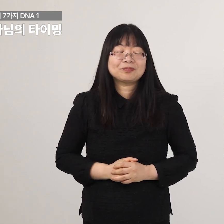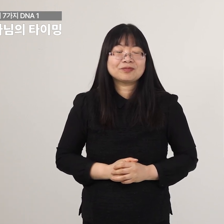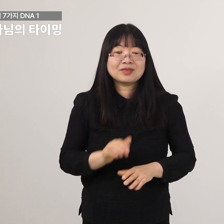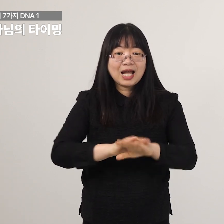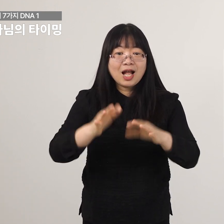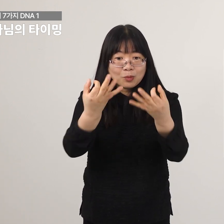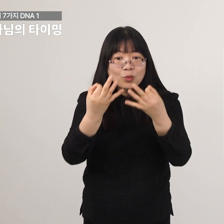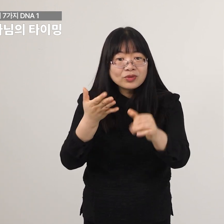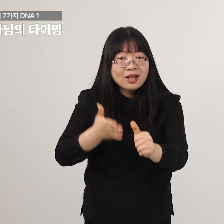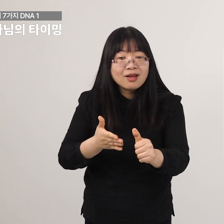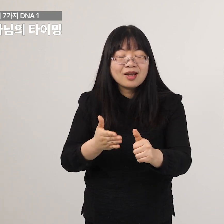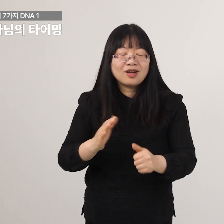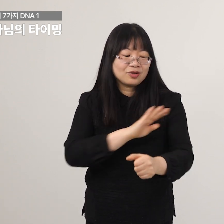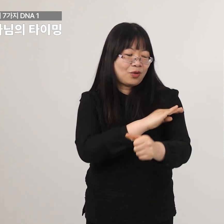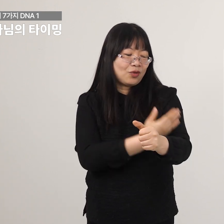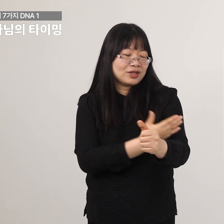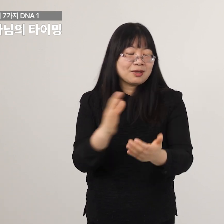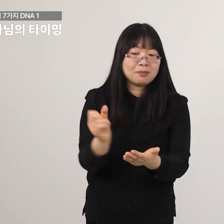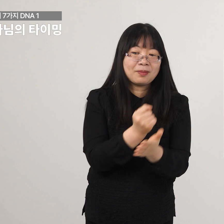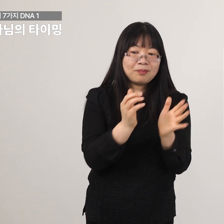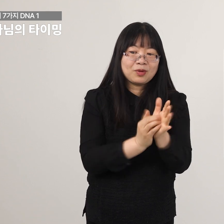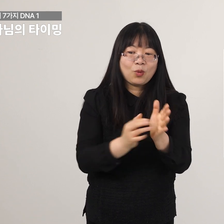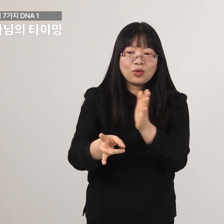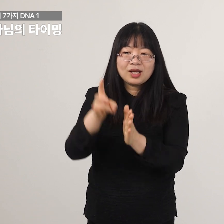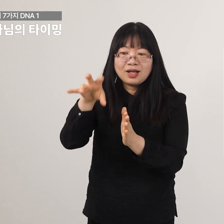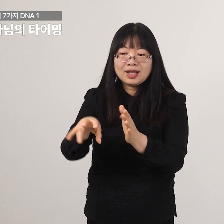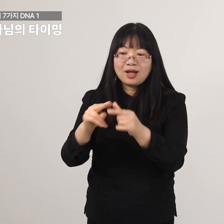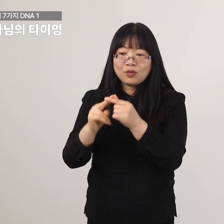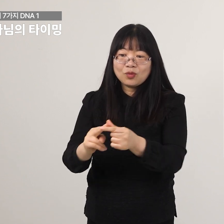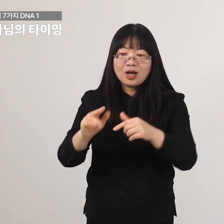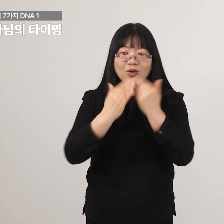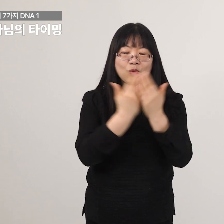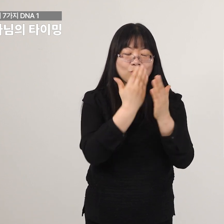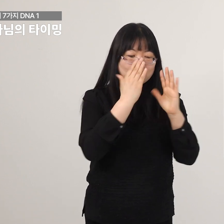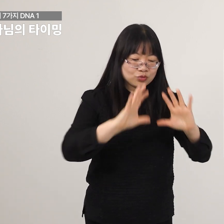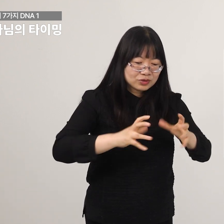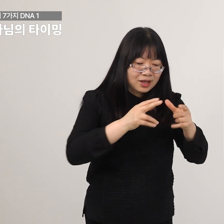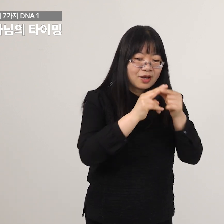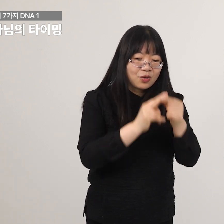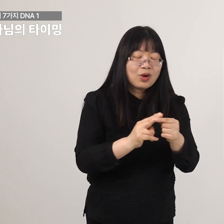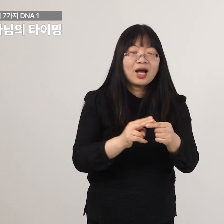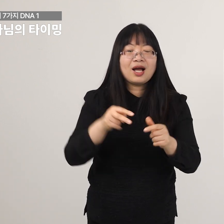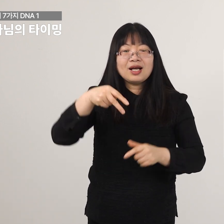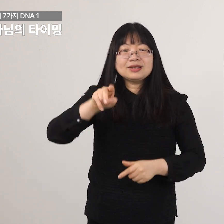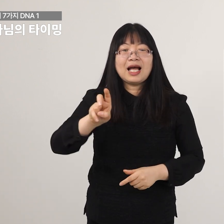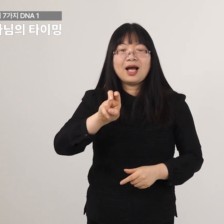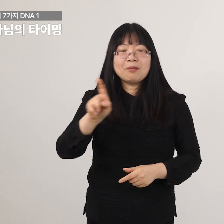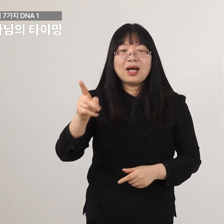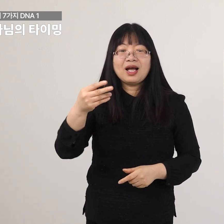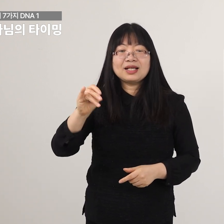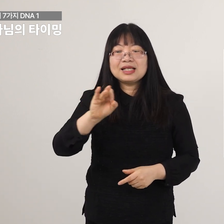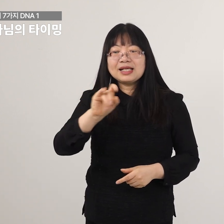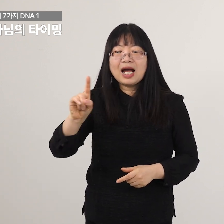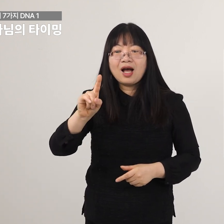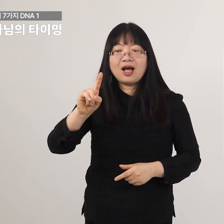보세요. 권능을 받고 예루살렘과 온 유대와